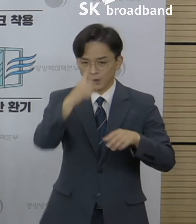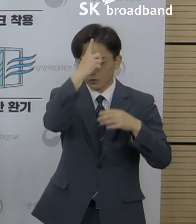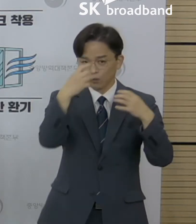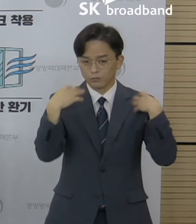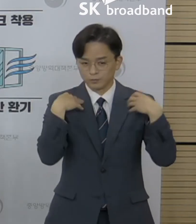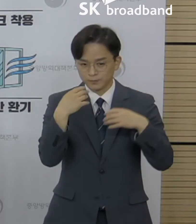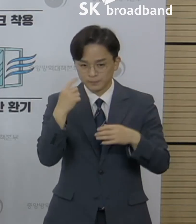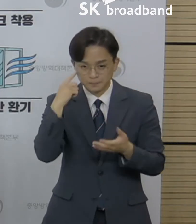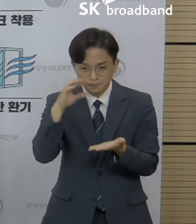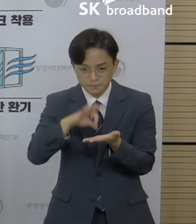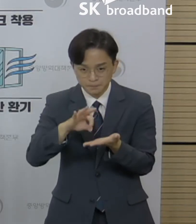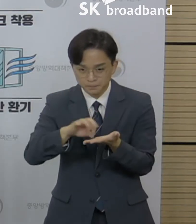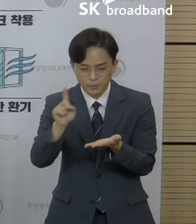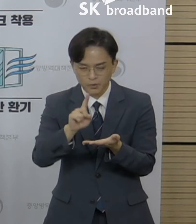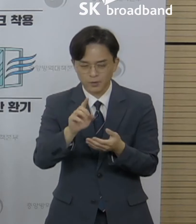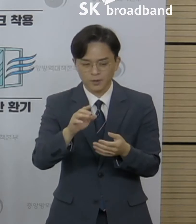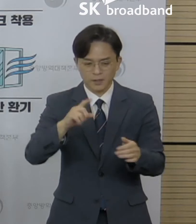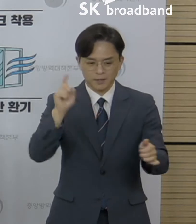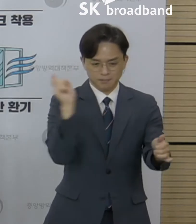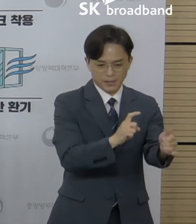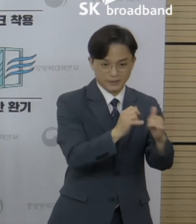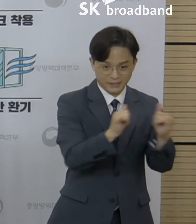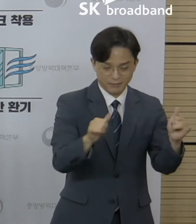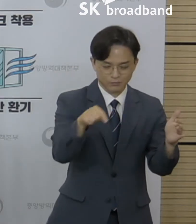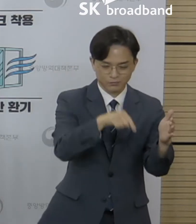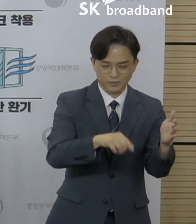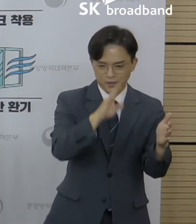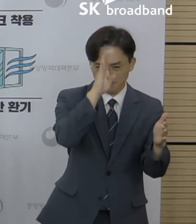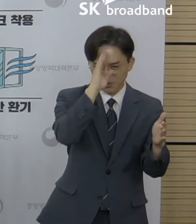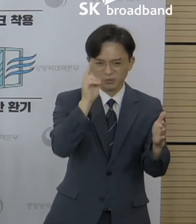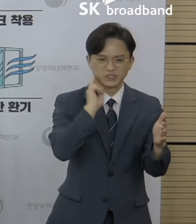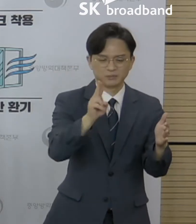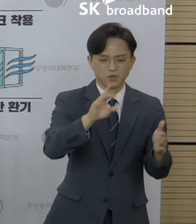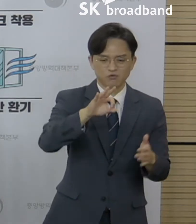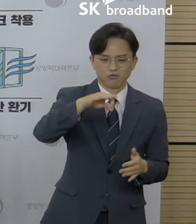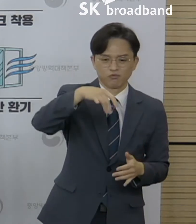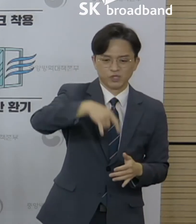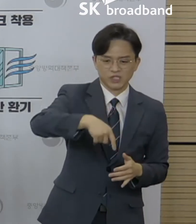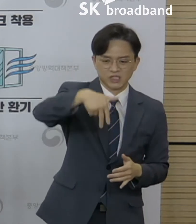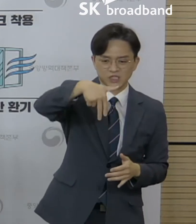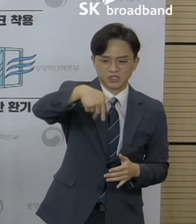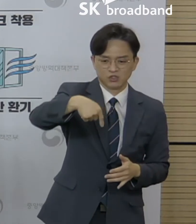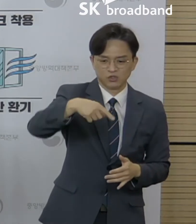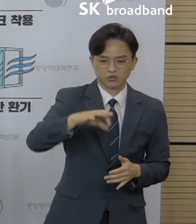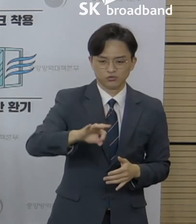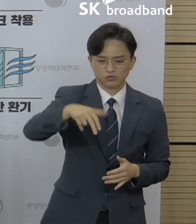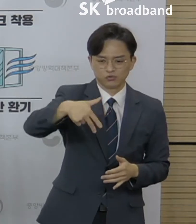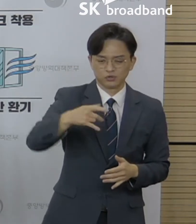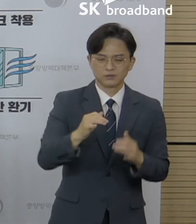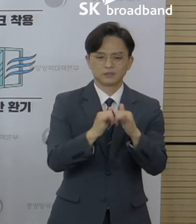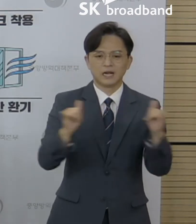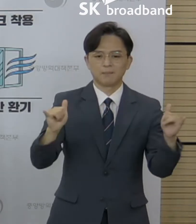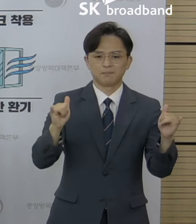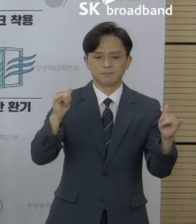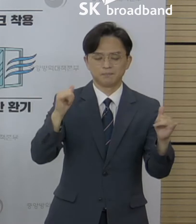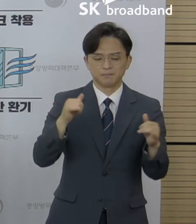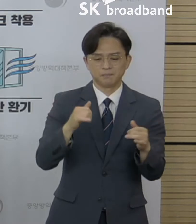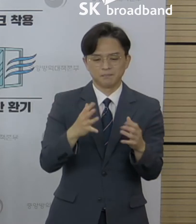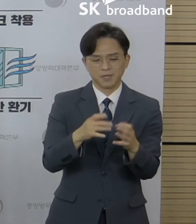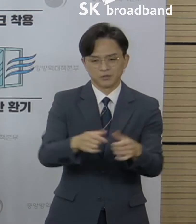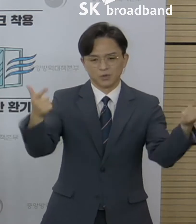있고, 다만 기저질환자 중에도 백신 접종률 자체가 욕심만큼 높은 상황이